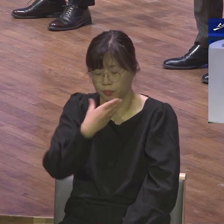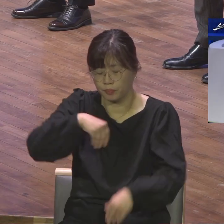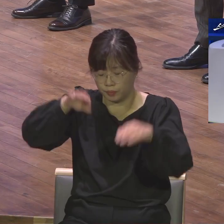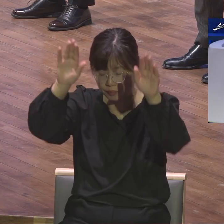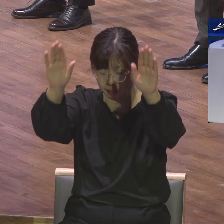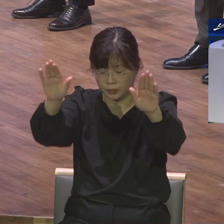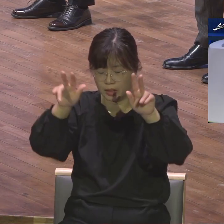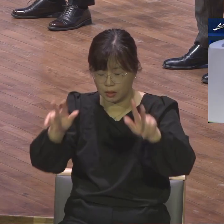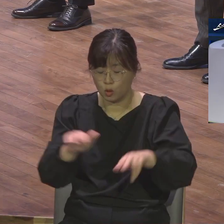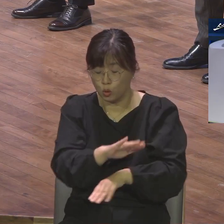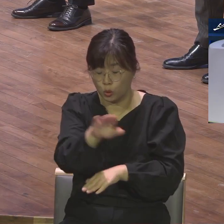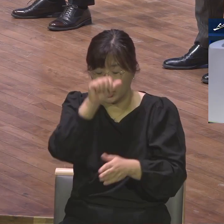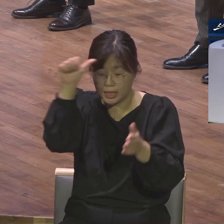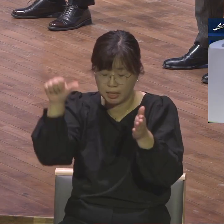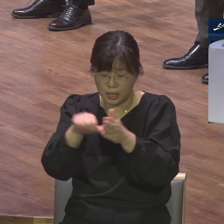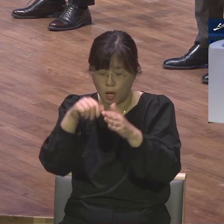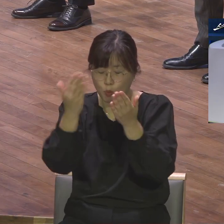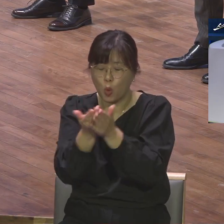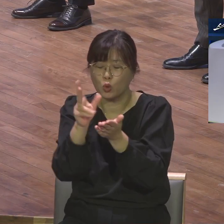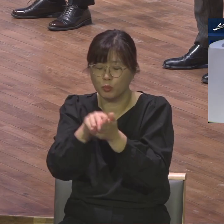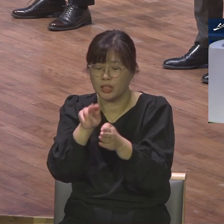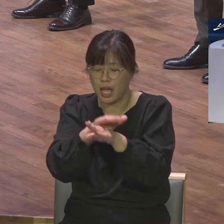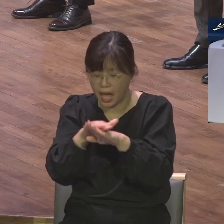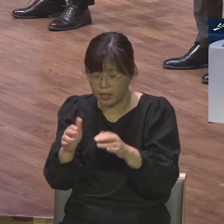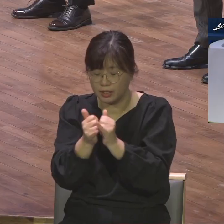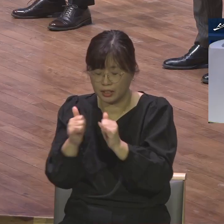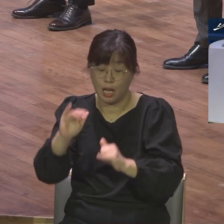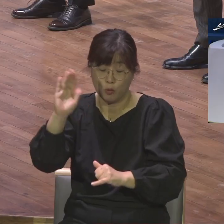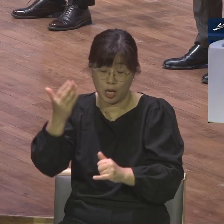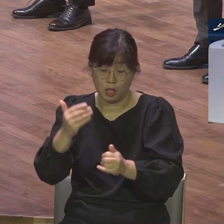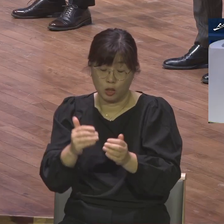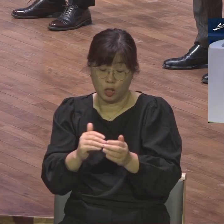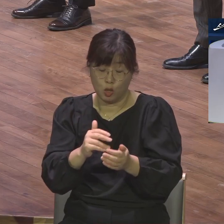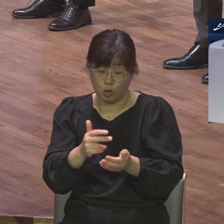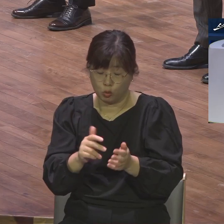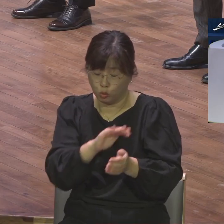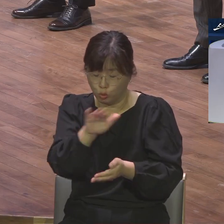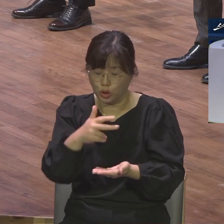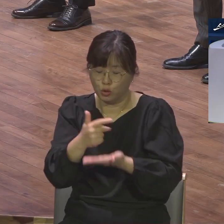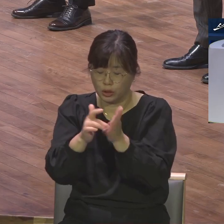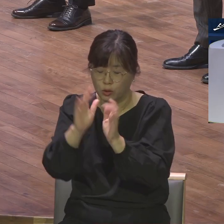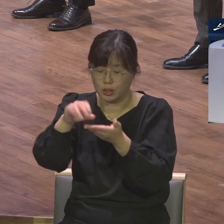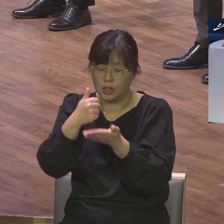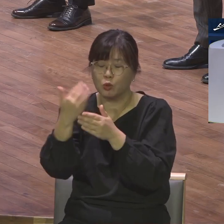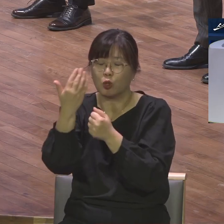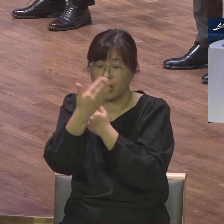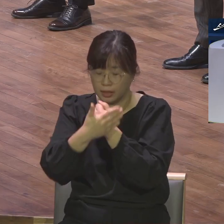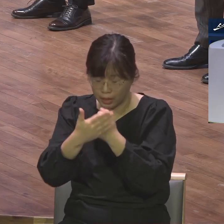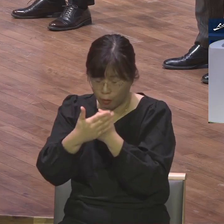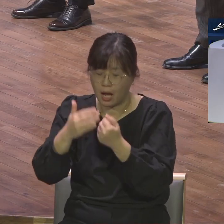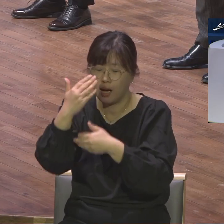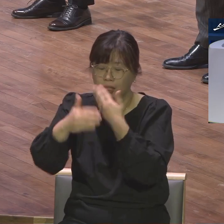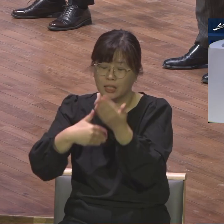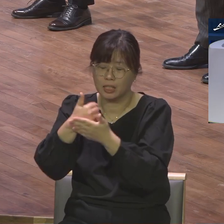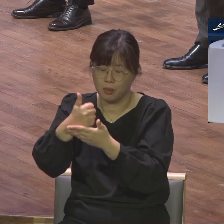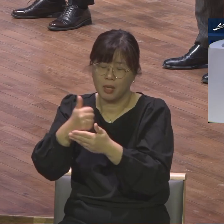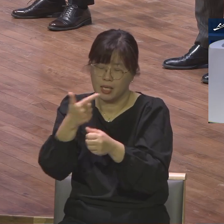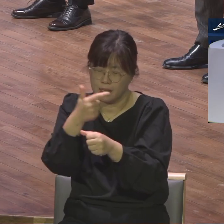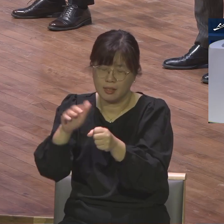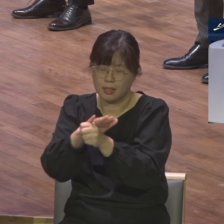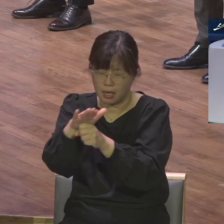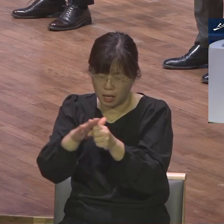이제는 우리 인생의 모든 문제 해결자 되신 우리 주 예수 그리스도의 은혜와 하나님 아버지의 크신 사랑하심과 성령 하나님의 내주인도